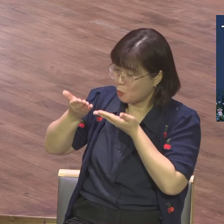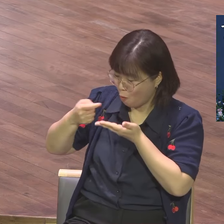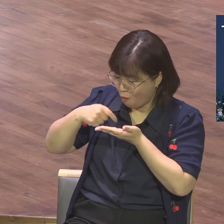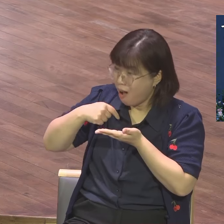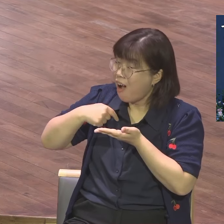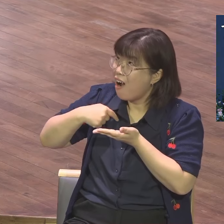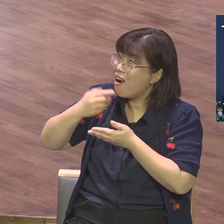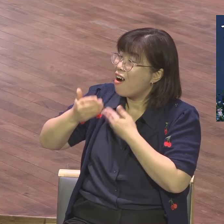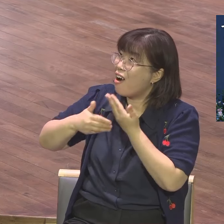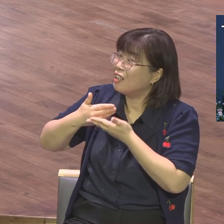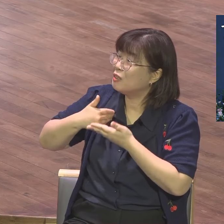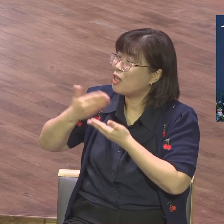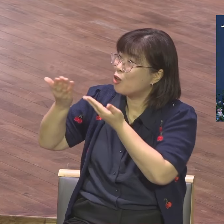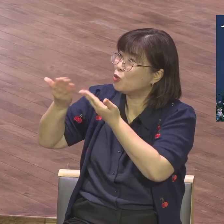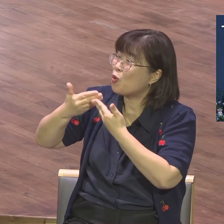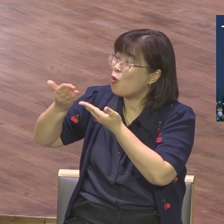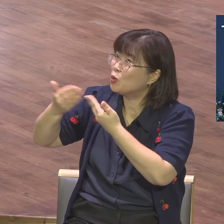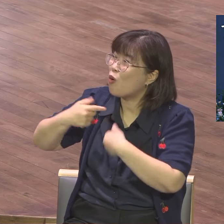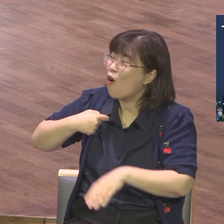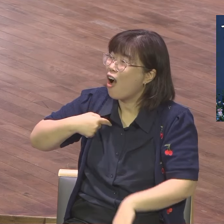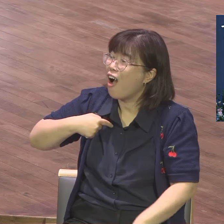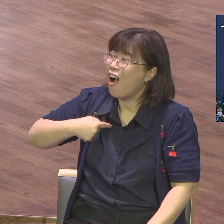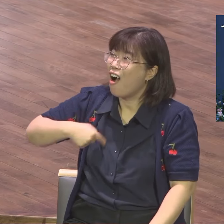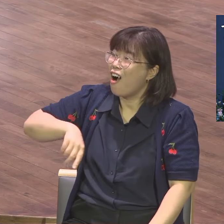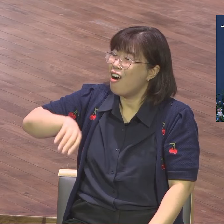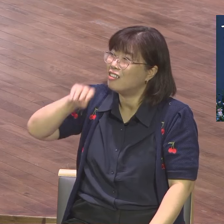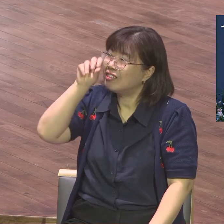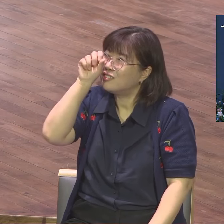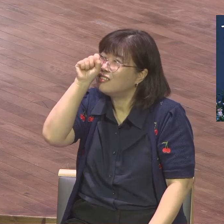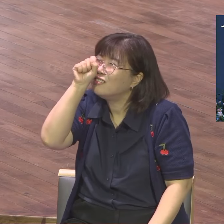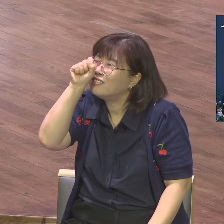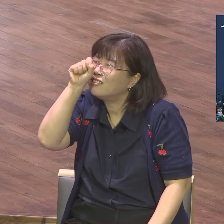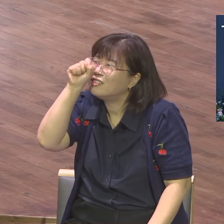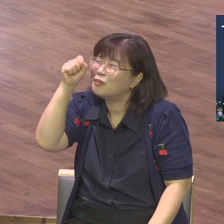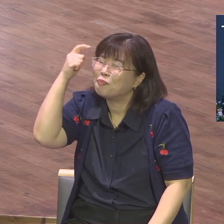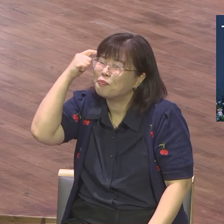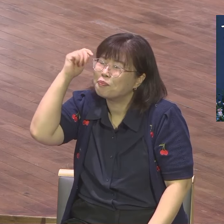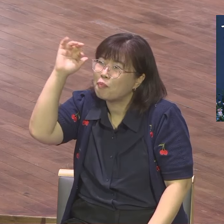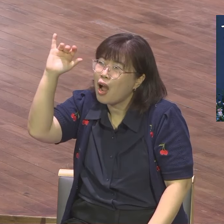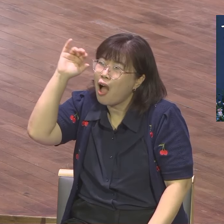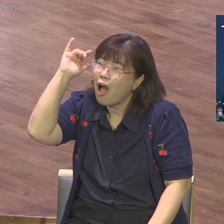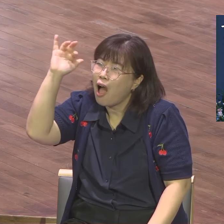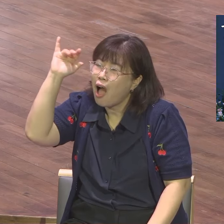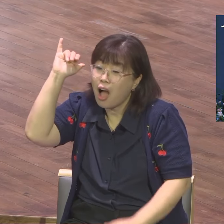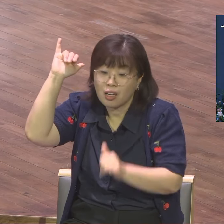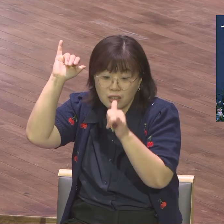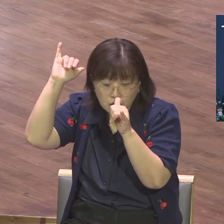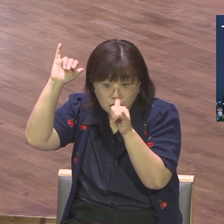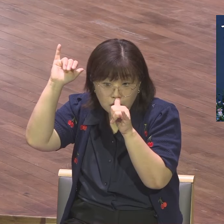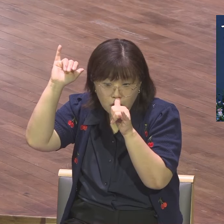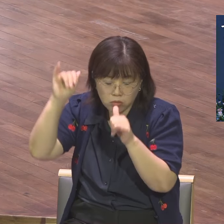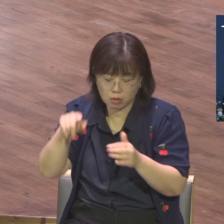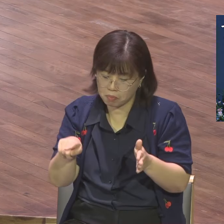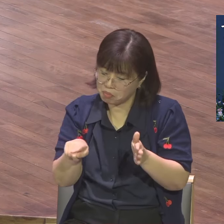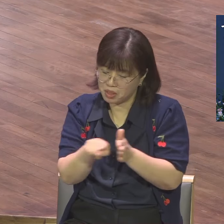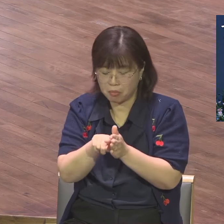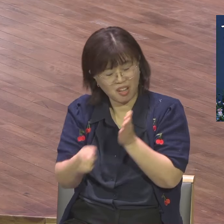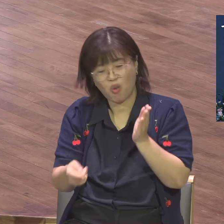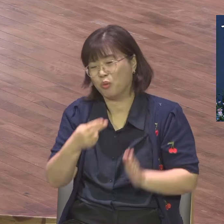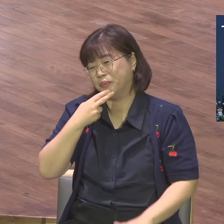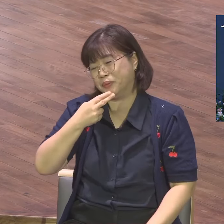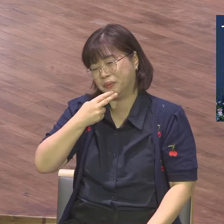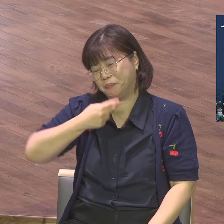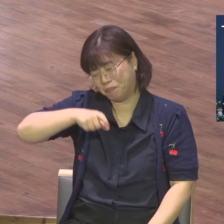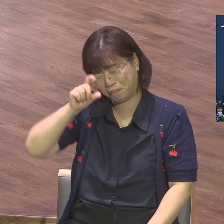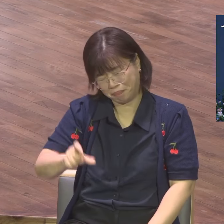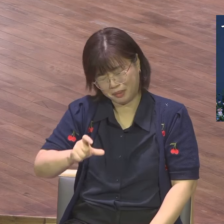그 신앙생활은 무기력하지 않습니다. 하나님이 나를 사랑하시구나, 하나님의 사랑을 느끼는 그